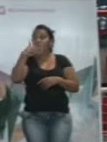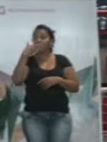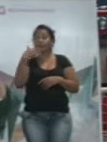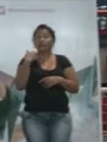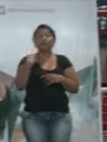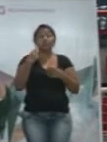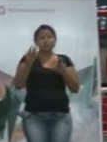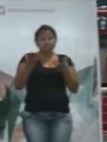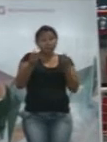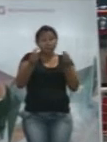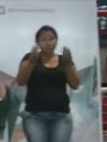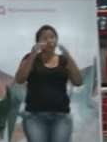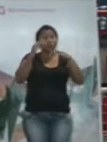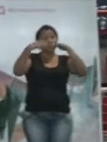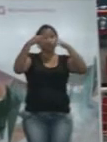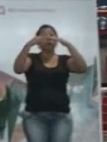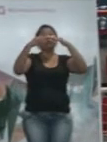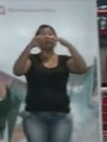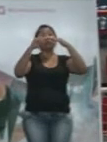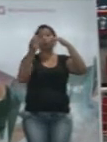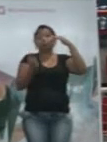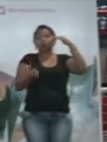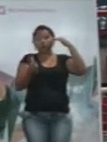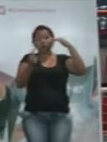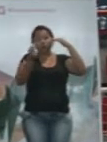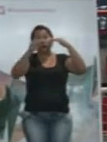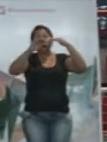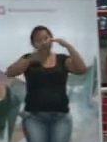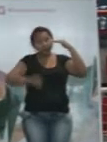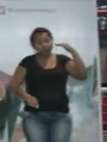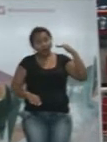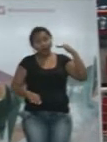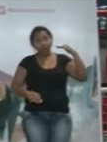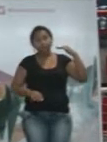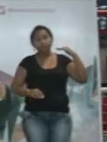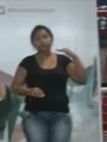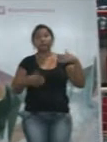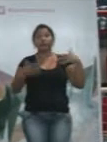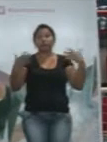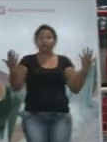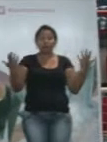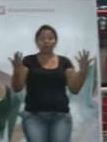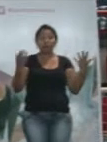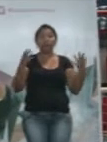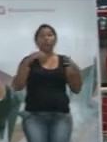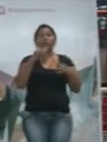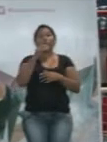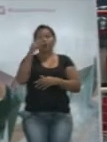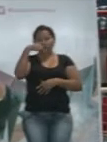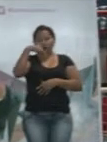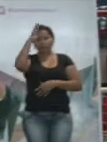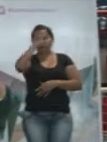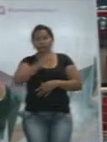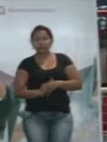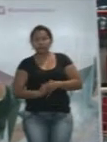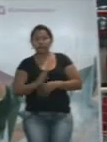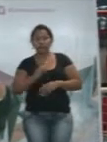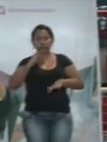cair. O que foi que o Brasil fez? Começou a direcionar a cana-de-açúcar para produzir etanol. Aí